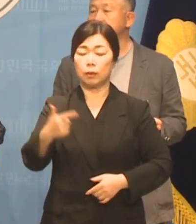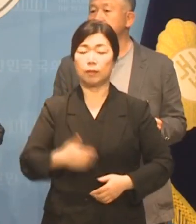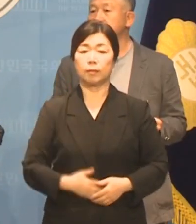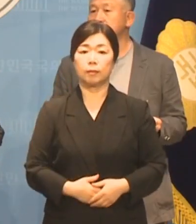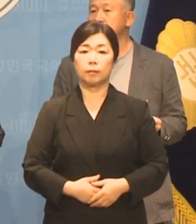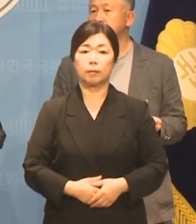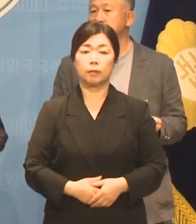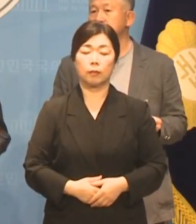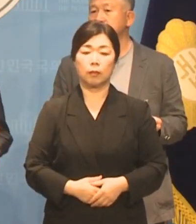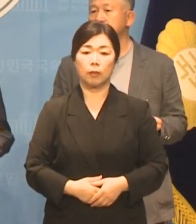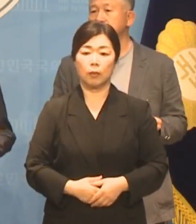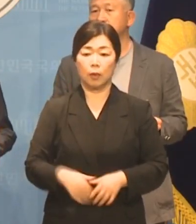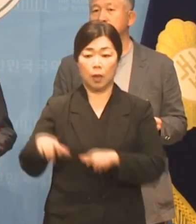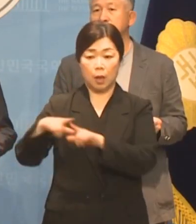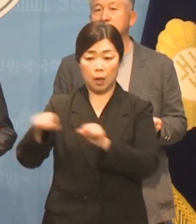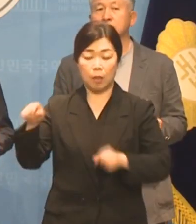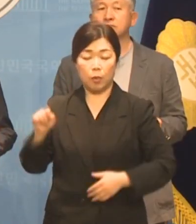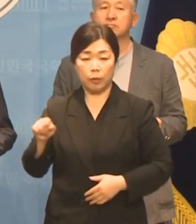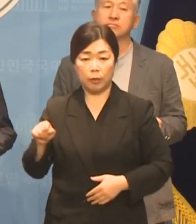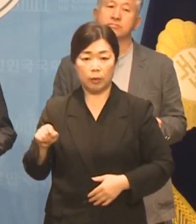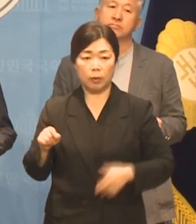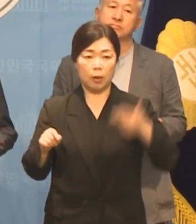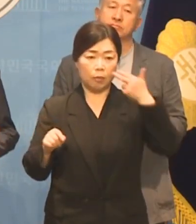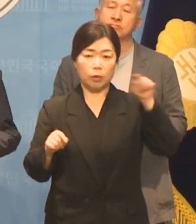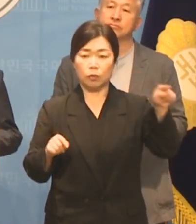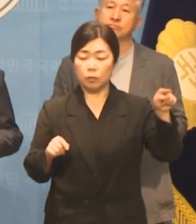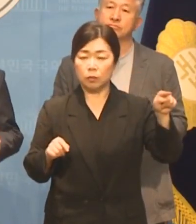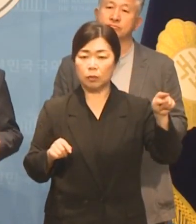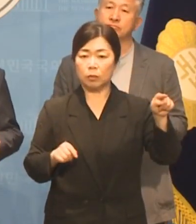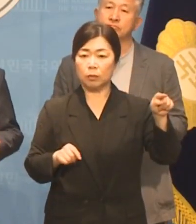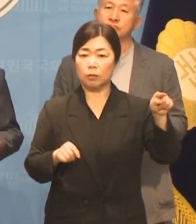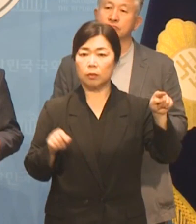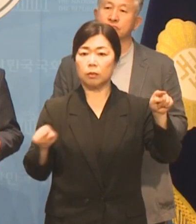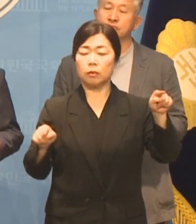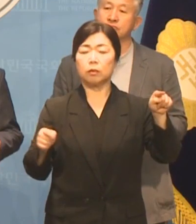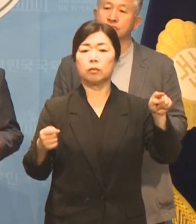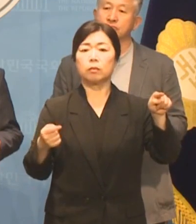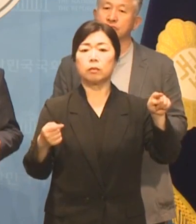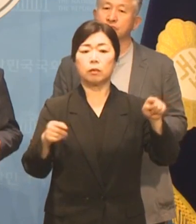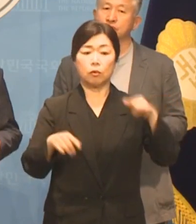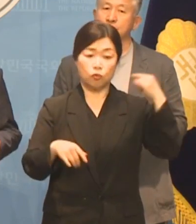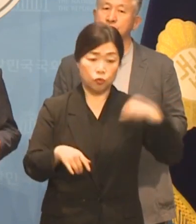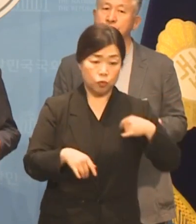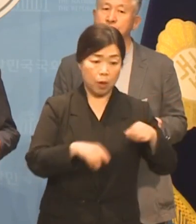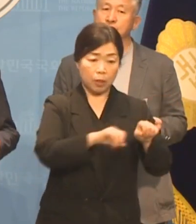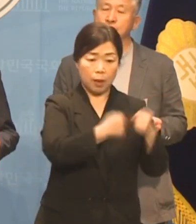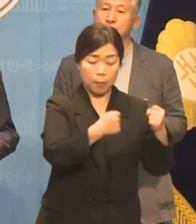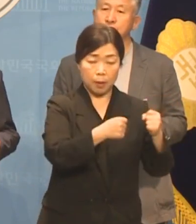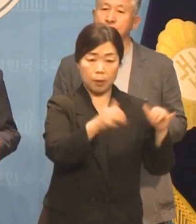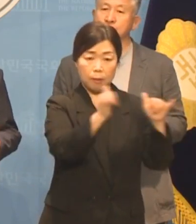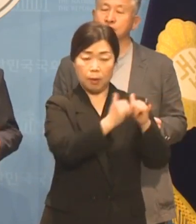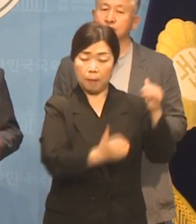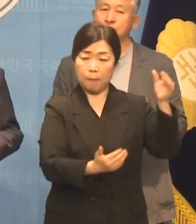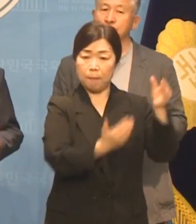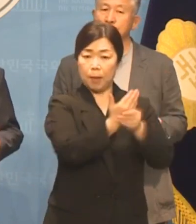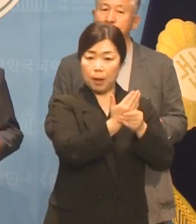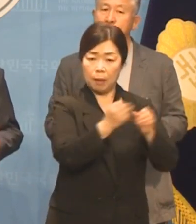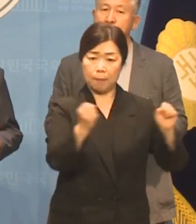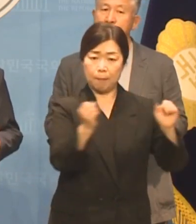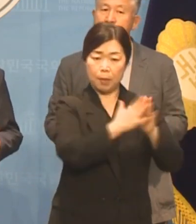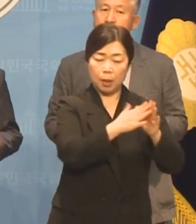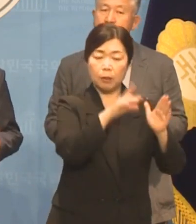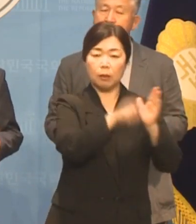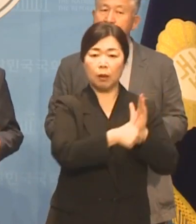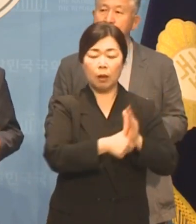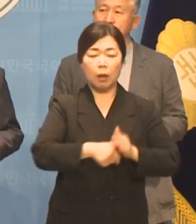최근 일본 방위상과 미국 국방장관이 중국과 대만 간 충돌 시